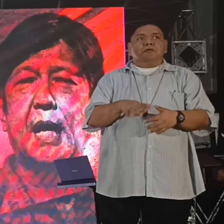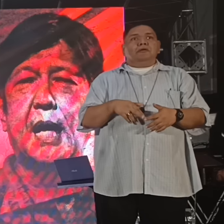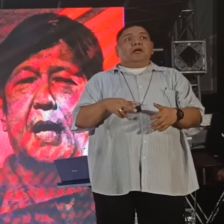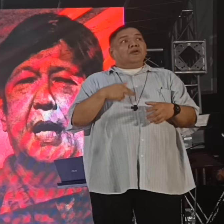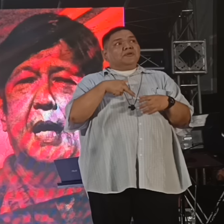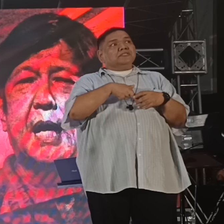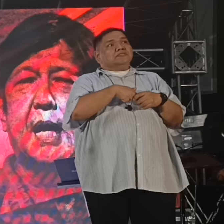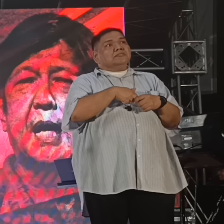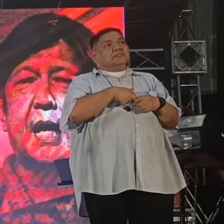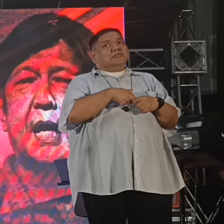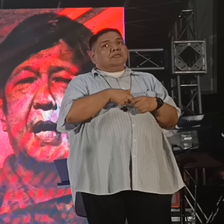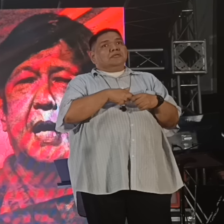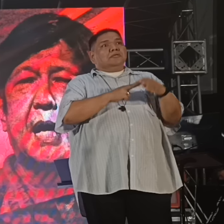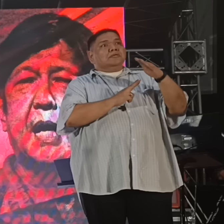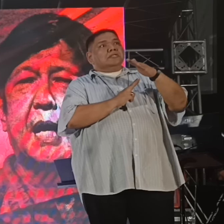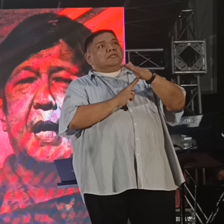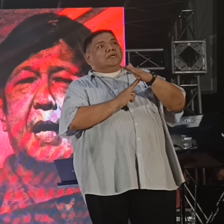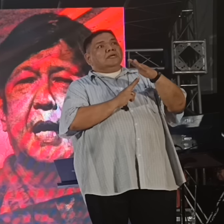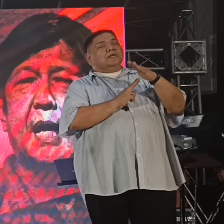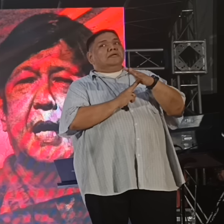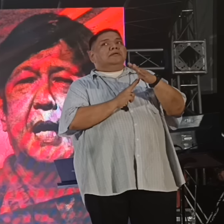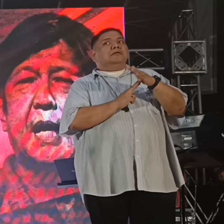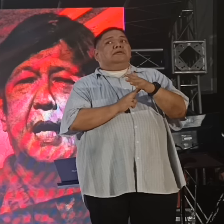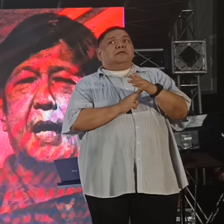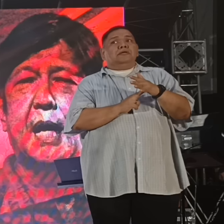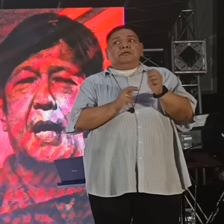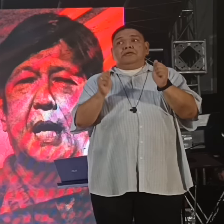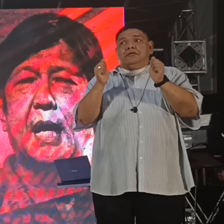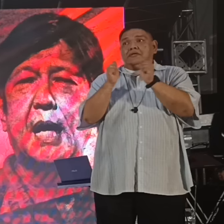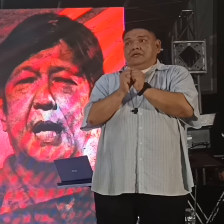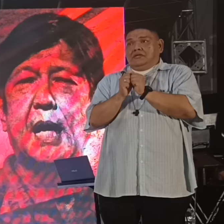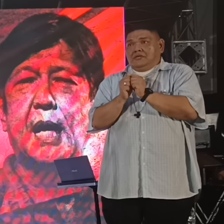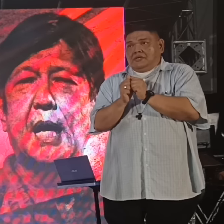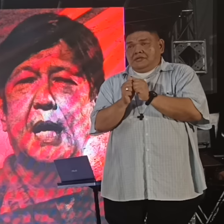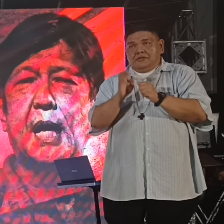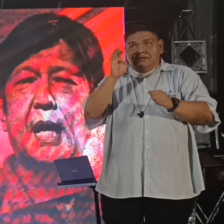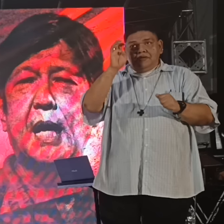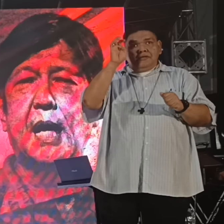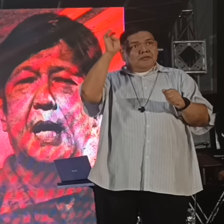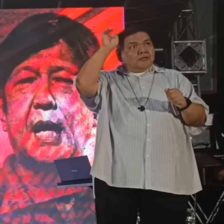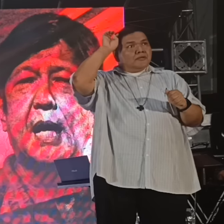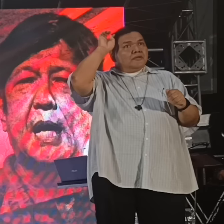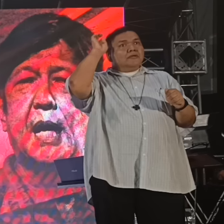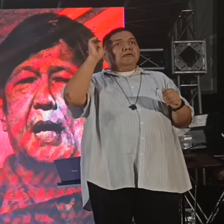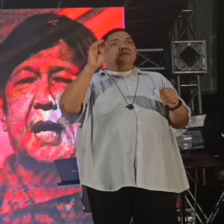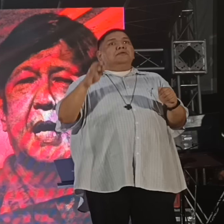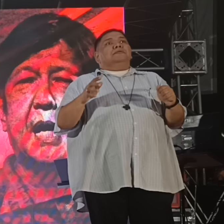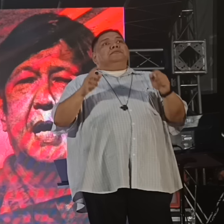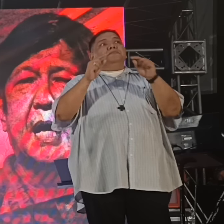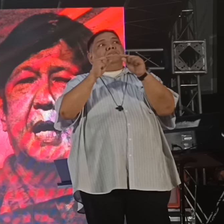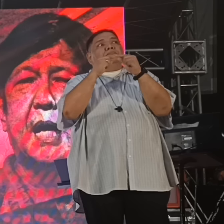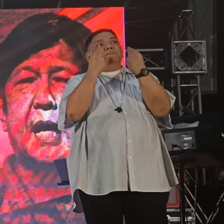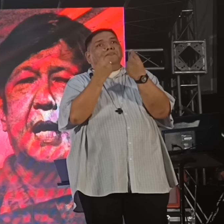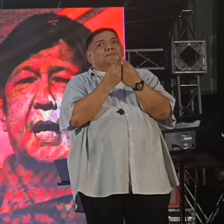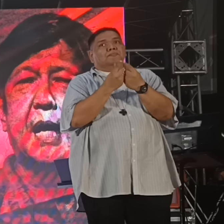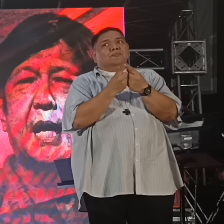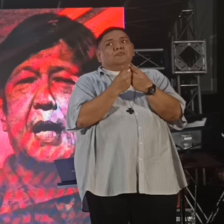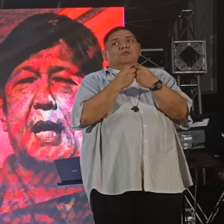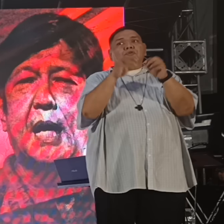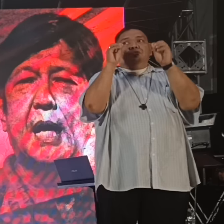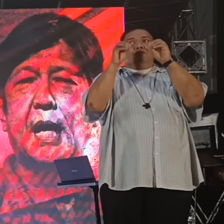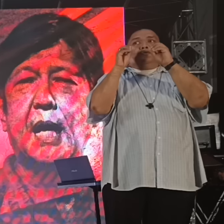retiro. Ako po ay dati ring kasamahan ni Kai Eric sa movement. Ako po ay nagturo sa